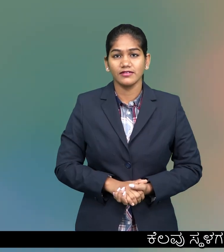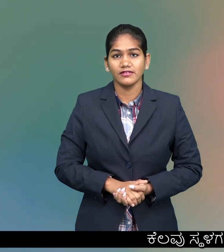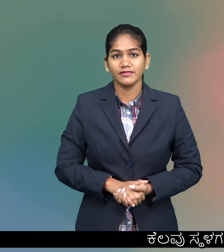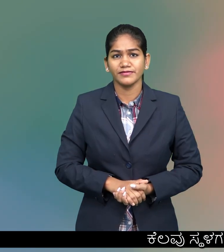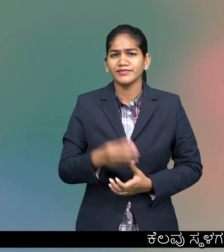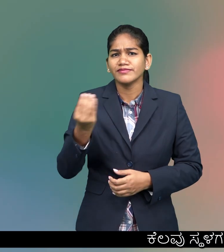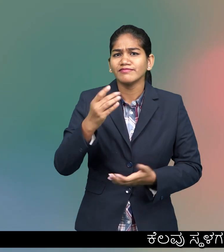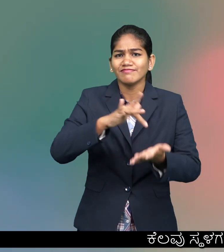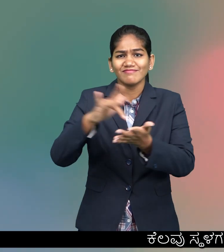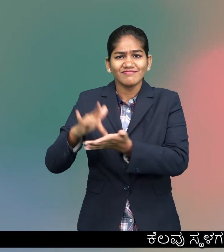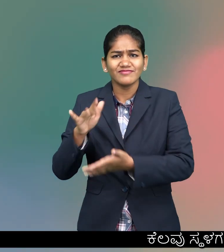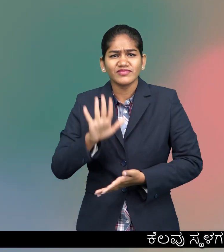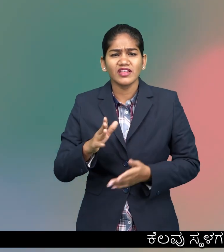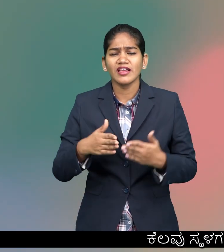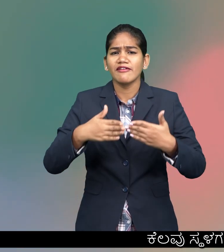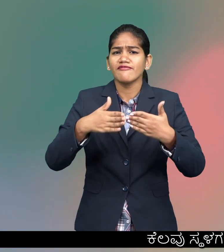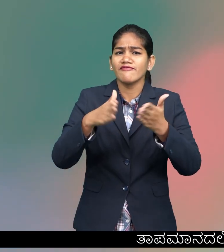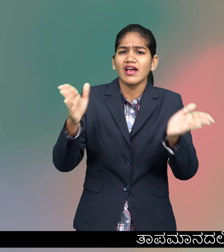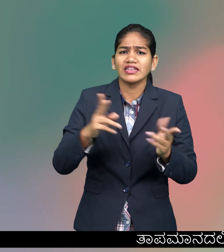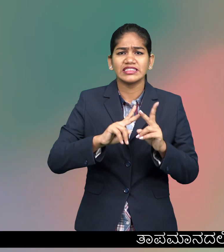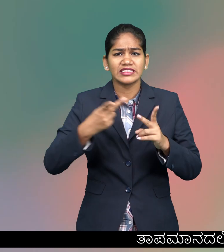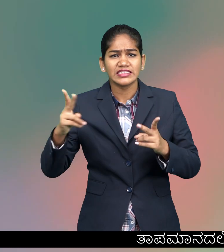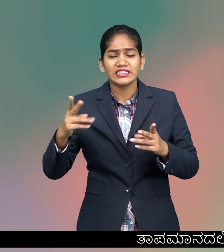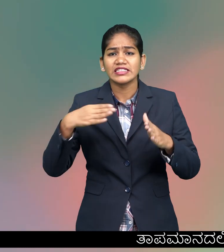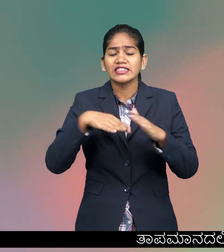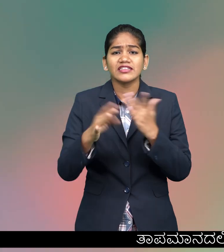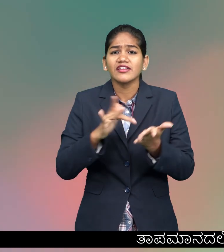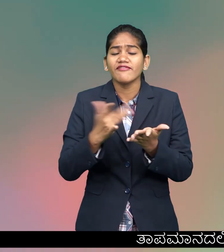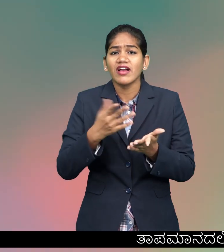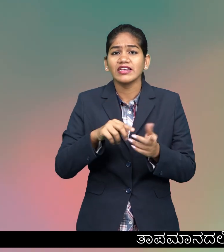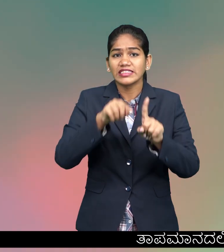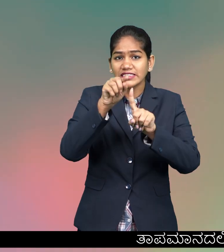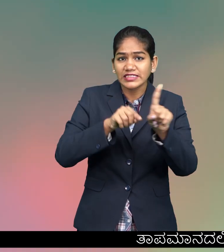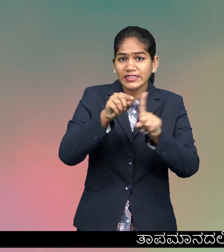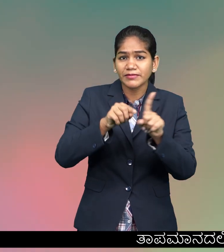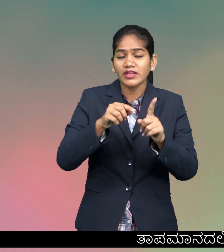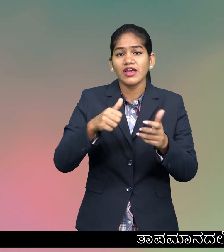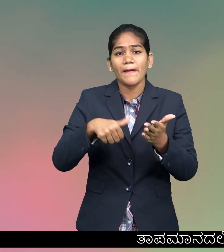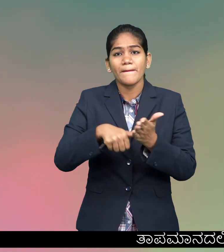ಕೆಲವು ಸ್ಥಳಗಳಲ್ಲಿ ತಿಂಗಳುಗಳಾದ್ಯಂತ ತಾಪಮಾನದಲ್ಲಿ ವ್ಯಾಪಕ ವ್ಯತ್ಯಾಸಗಳಿವೆ.